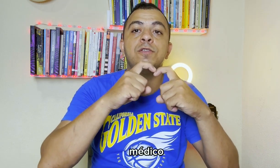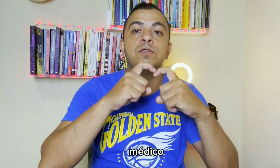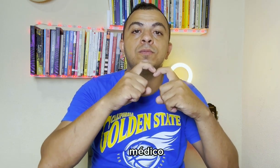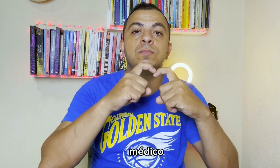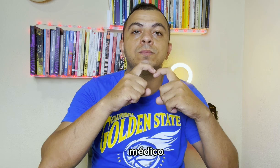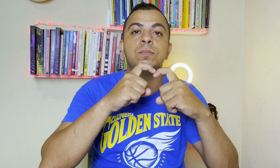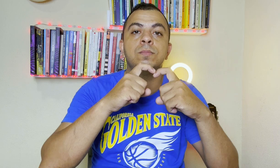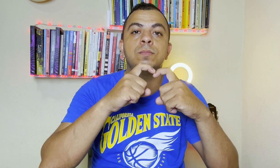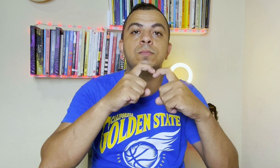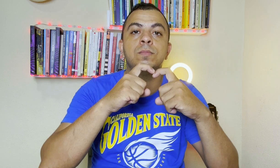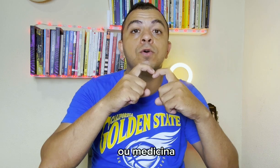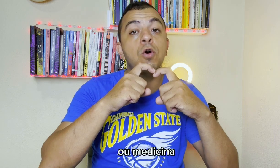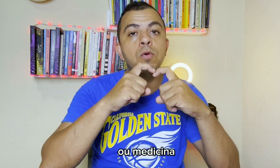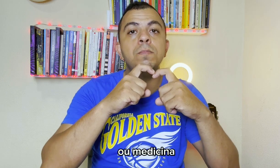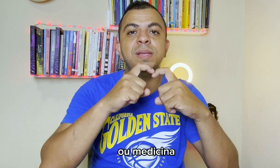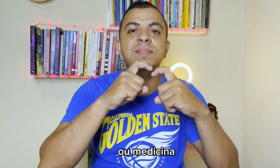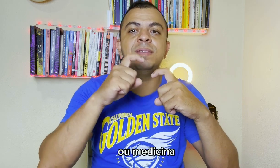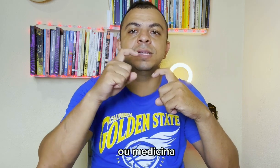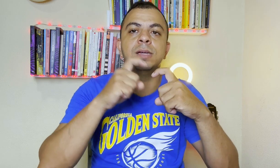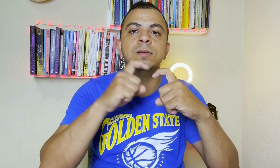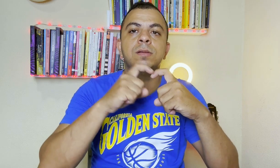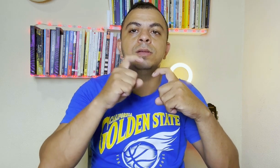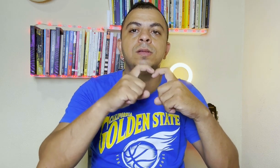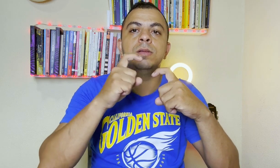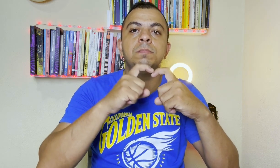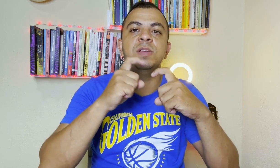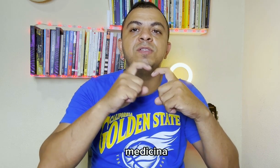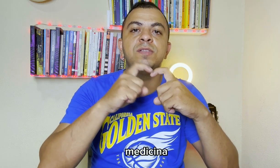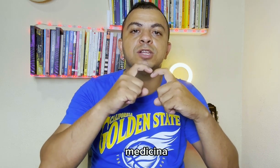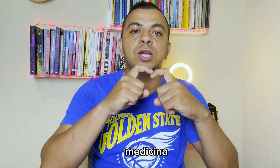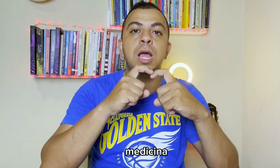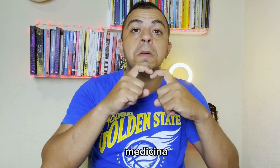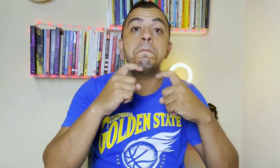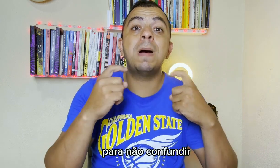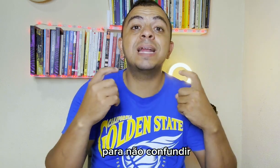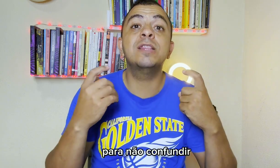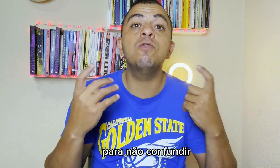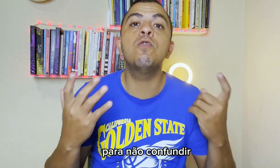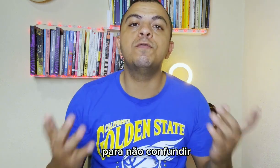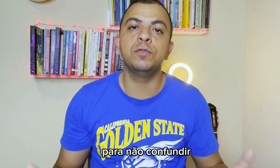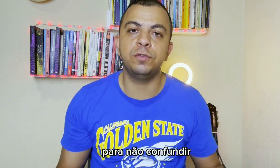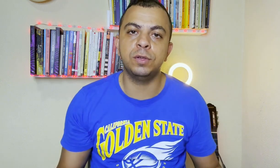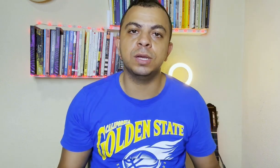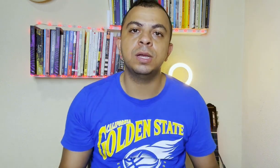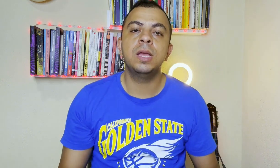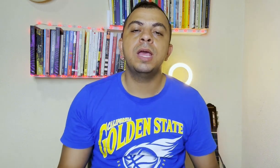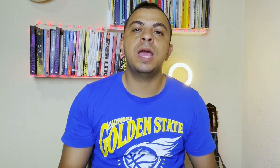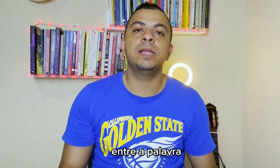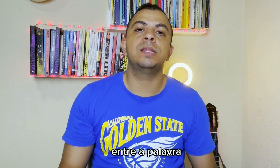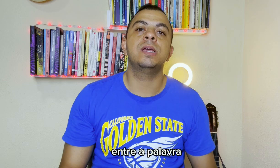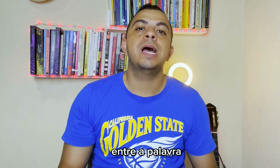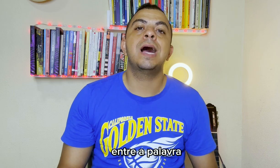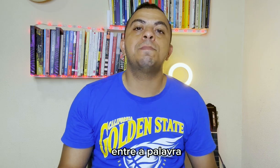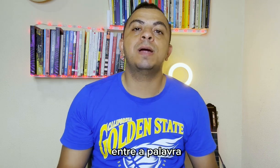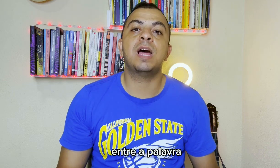Médico. Ou medicina. Medicina. Para não confundir entre a